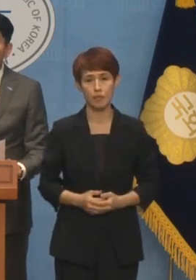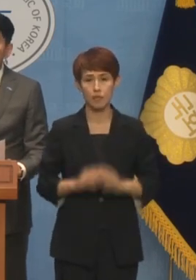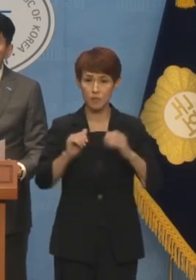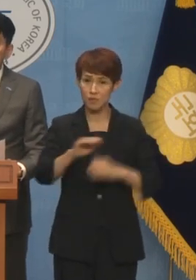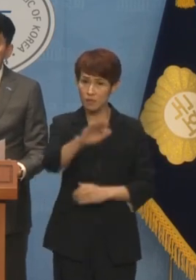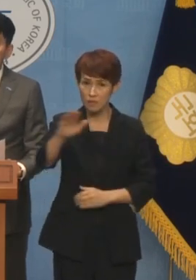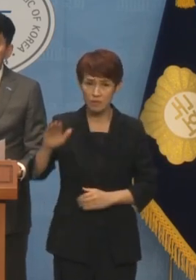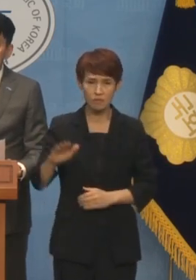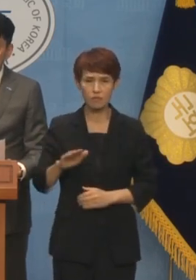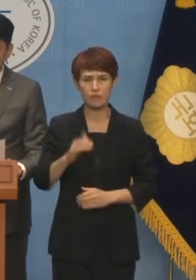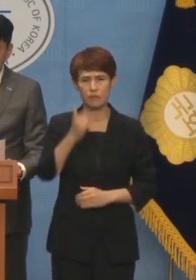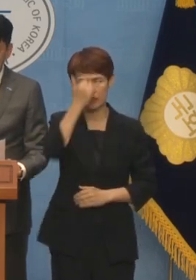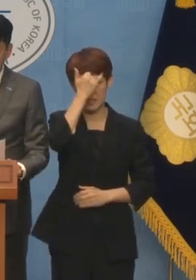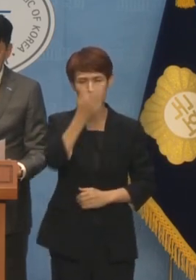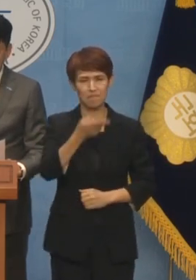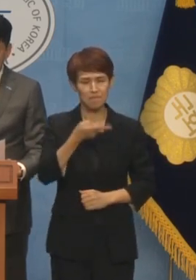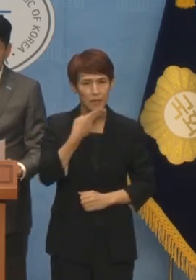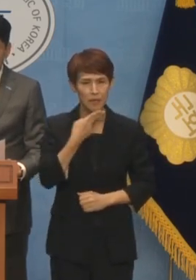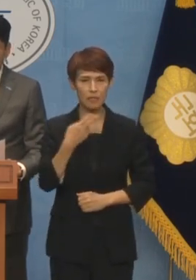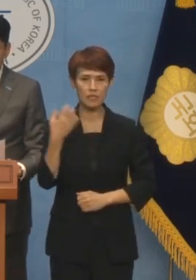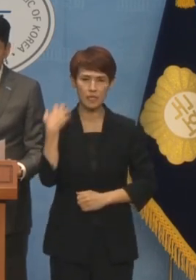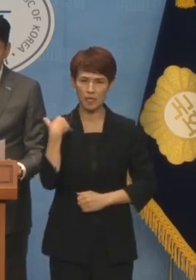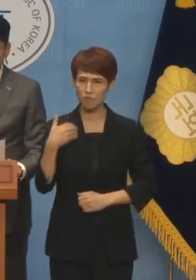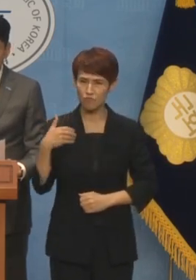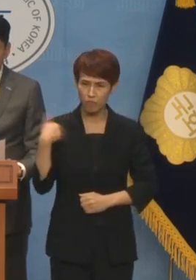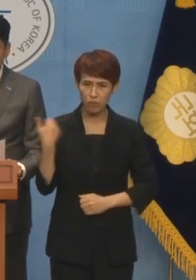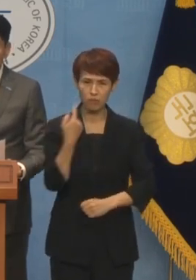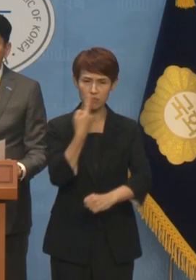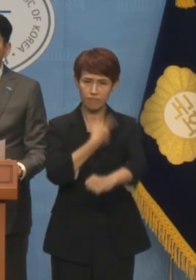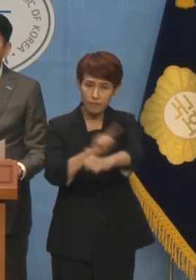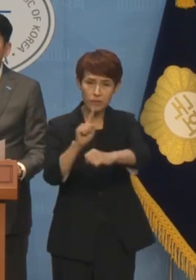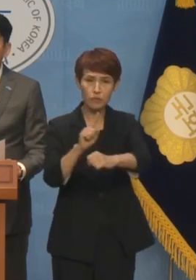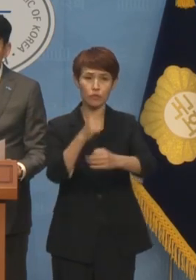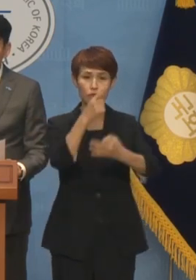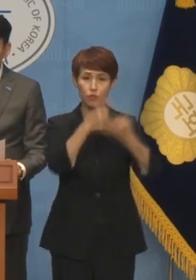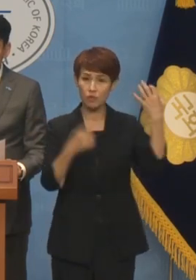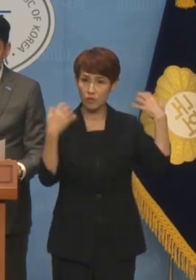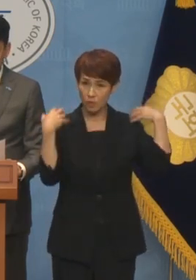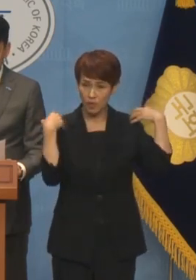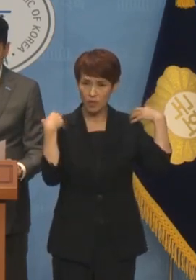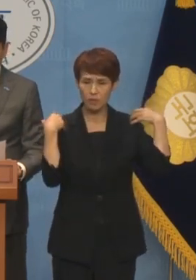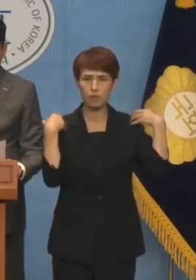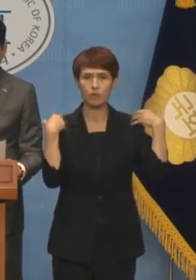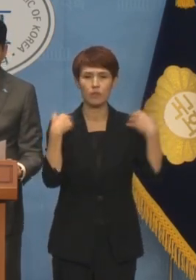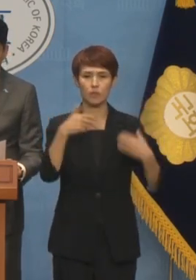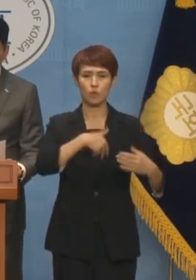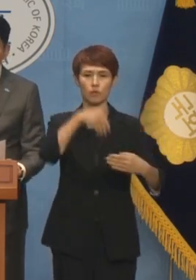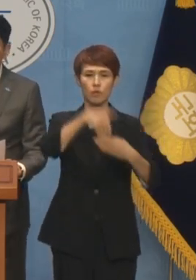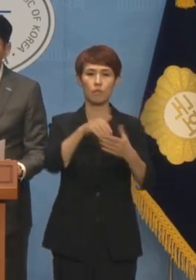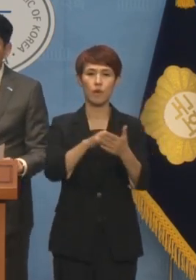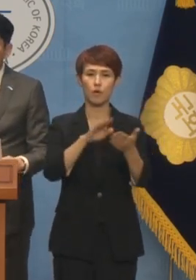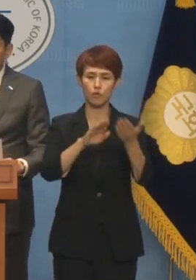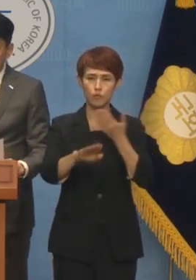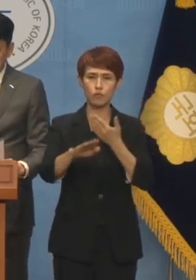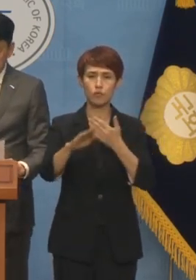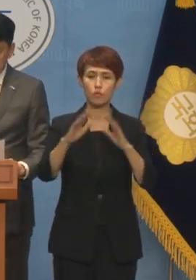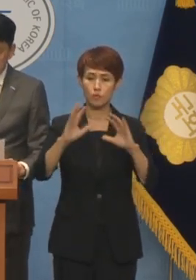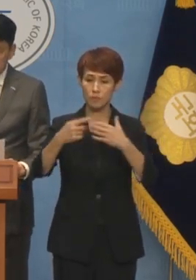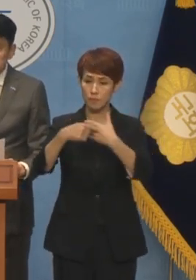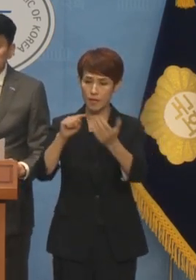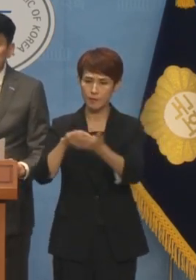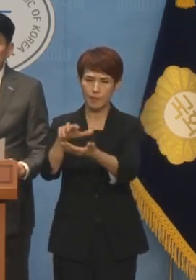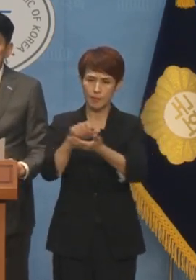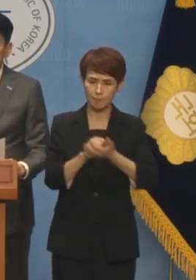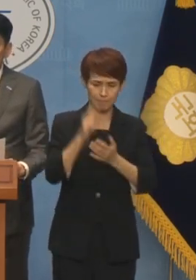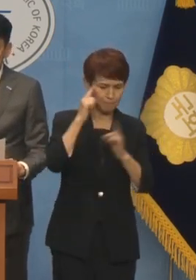국민들께서는 무도하고 무책임하고 무능한 윤석열 정권이 총선 이후에라도 민심을 받들어